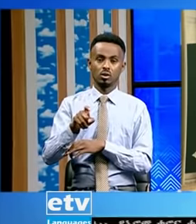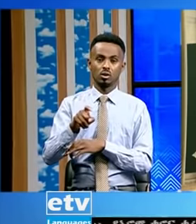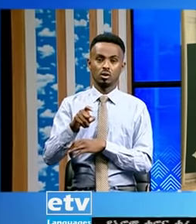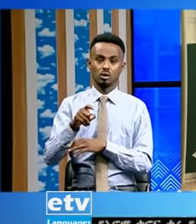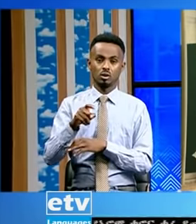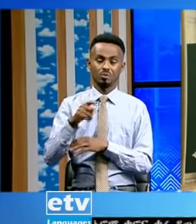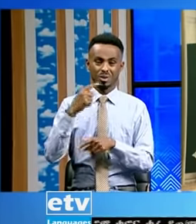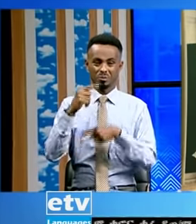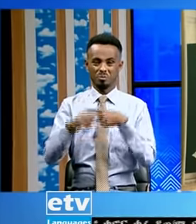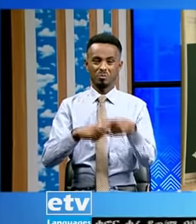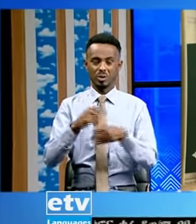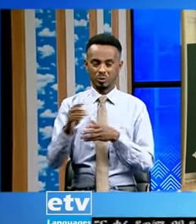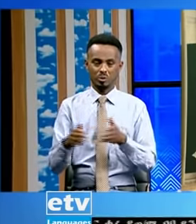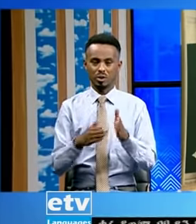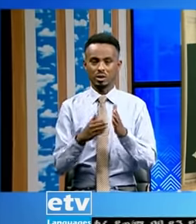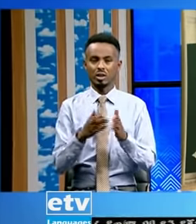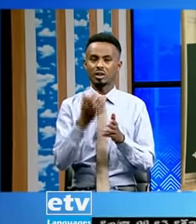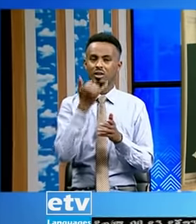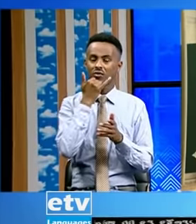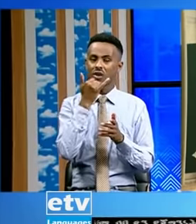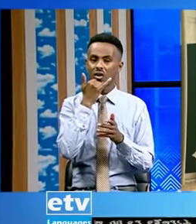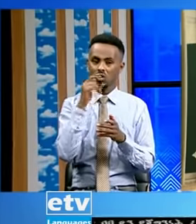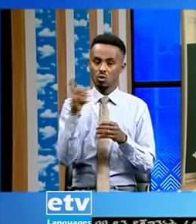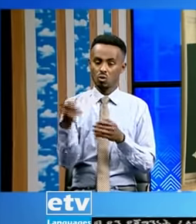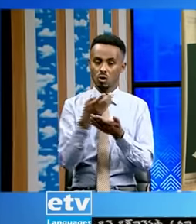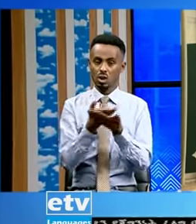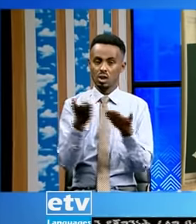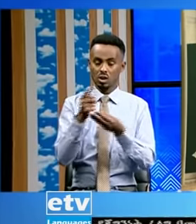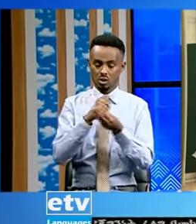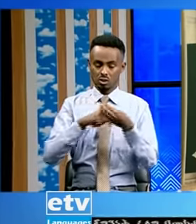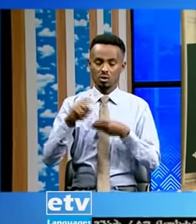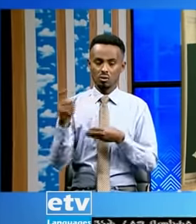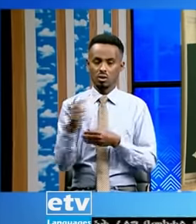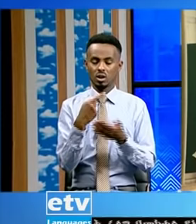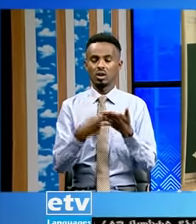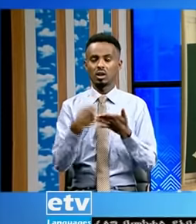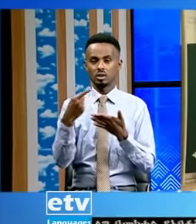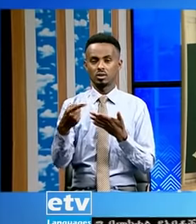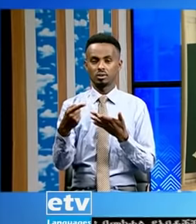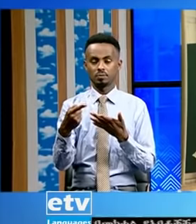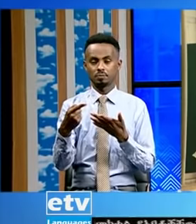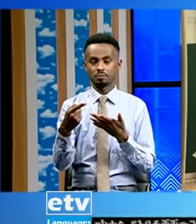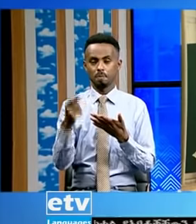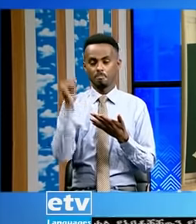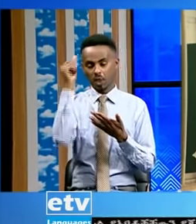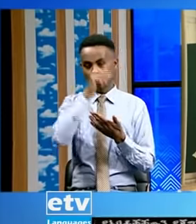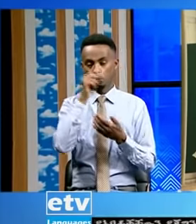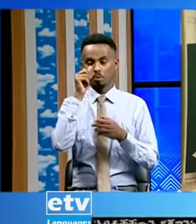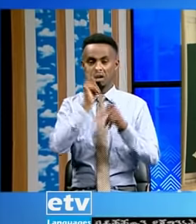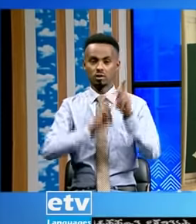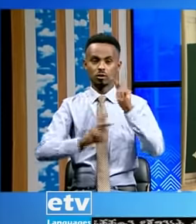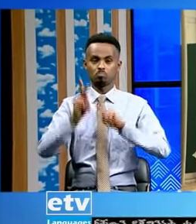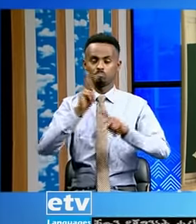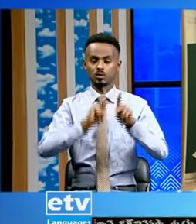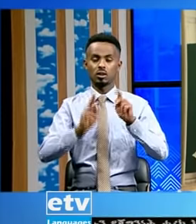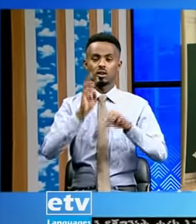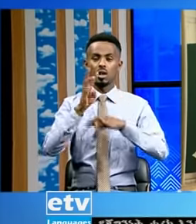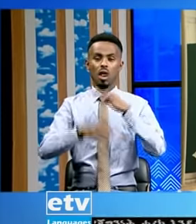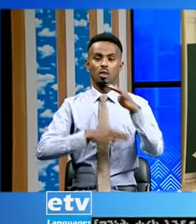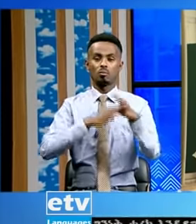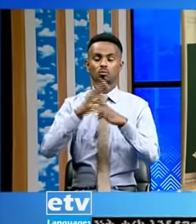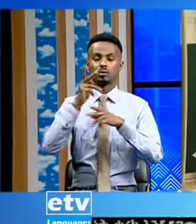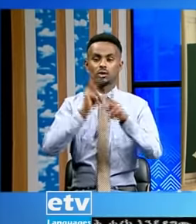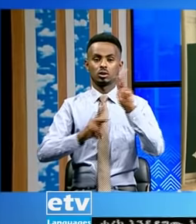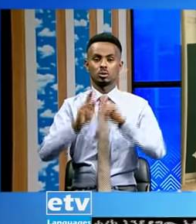እናውግዘው እና በጣም የጥፋት የሆነ ነገር ስለሆነ ይሄንን የኢትዮጵያ ህዝብ የዓለም